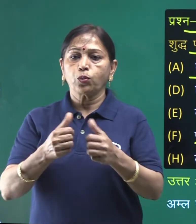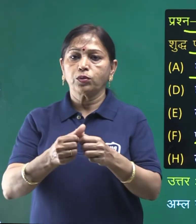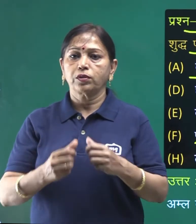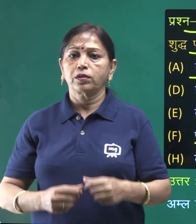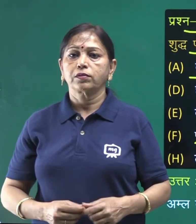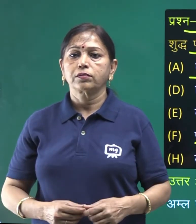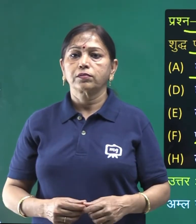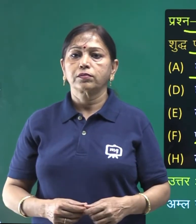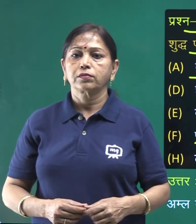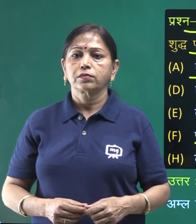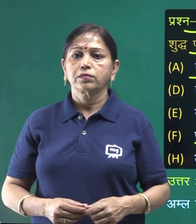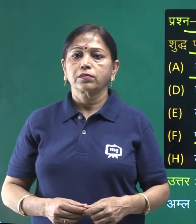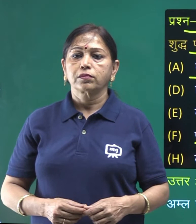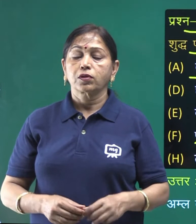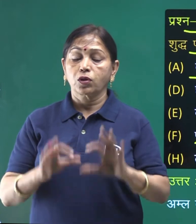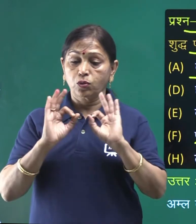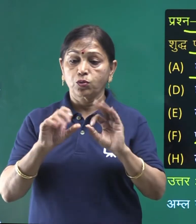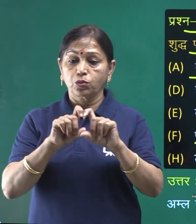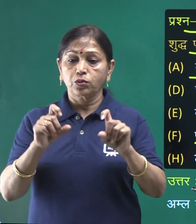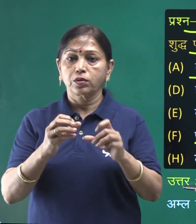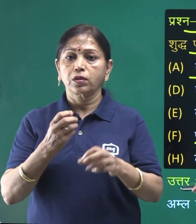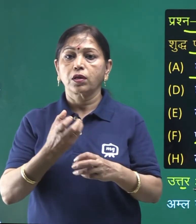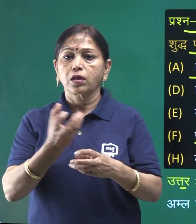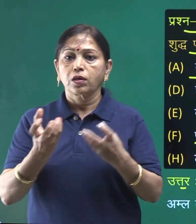उत्तर, शुद्ध वस्तुएं